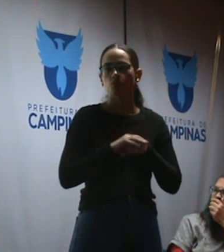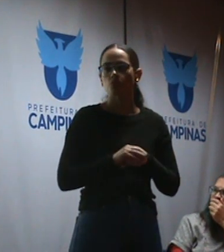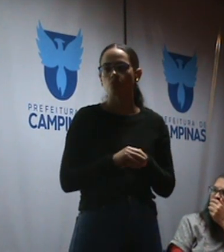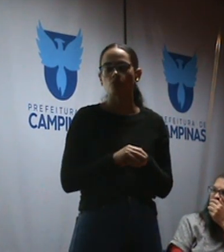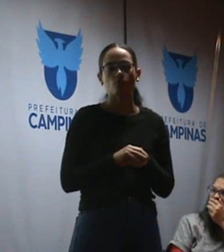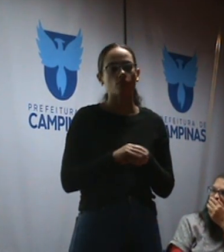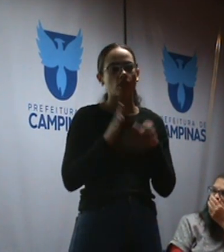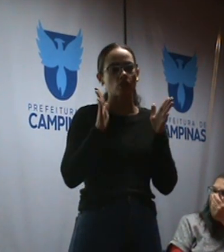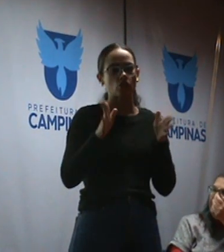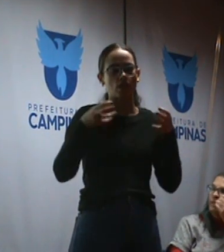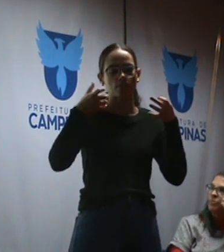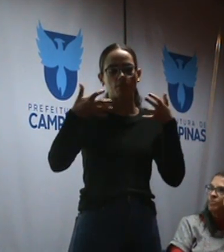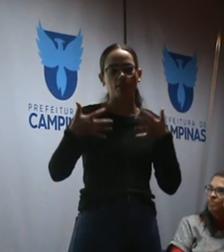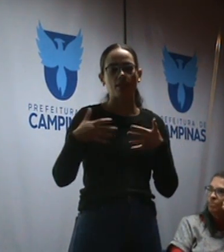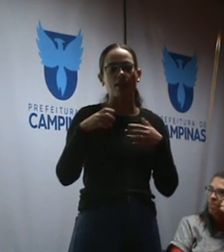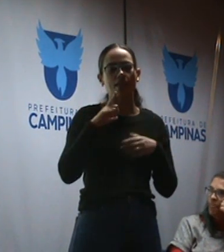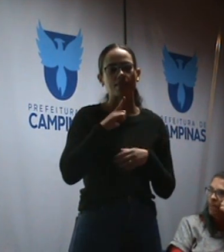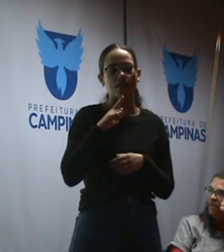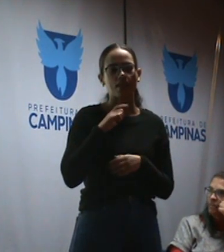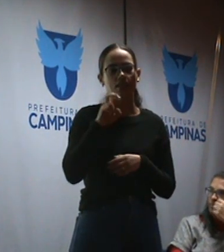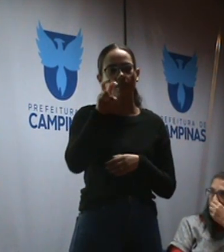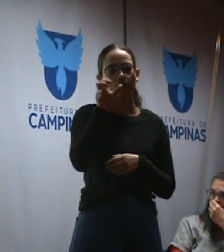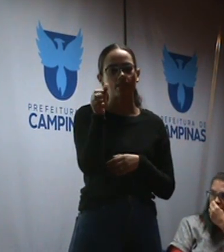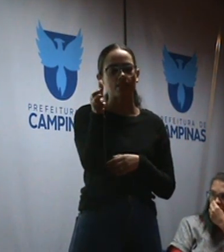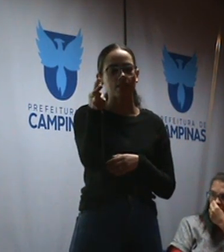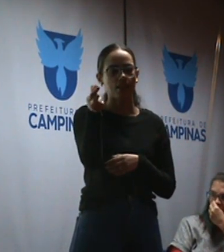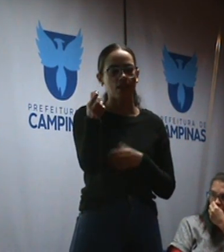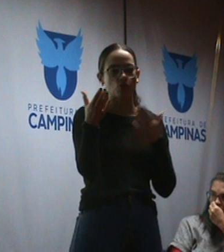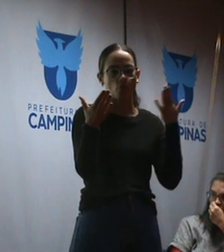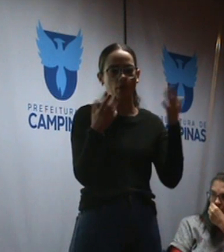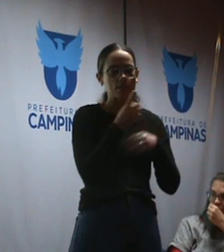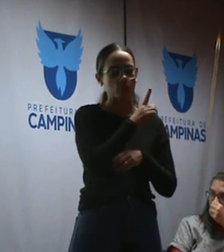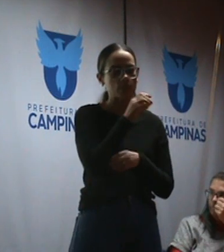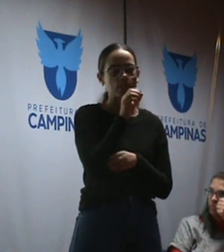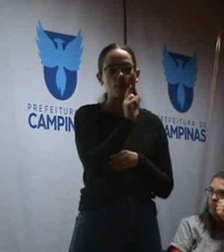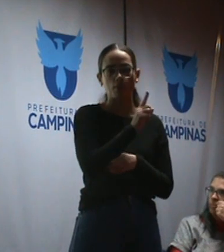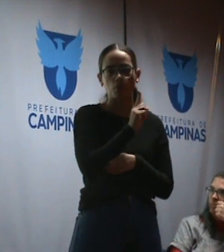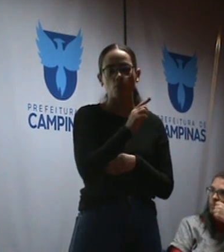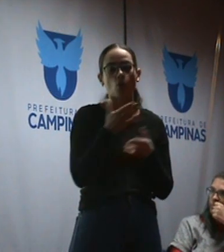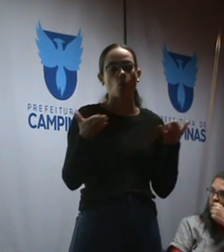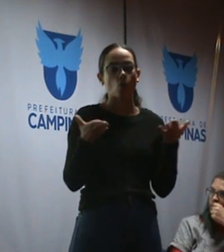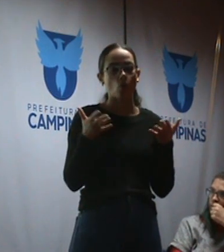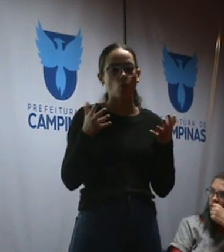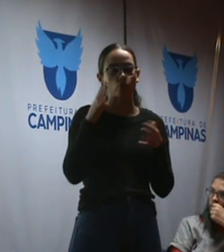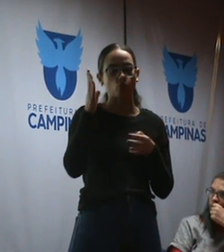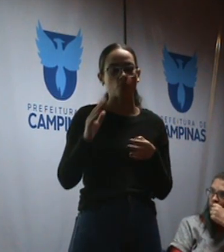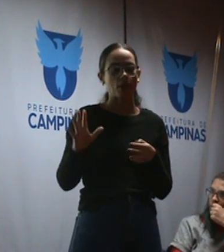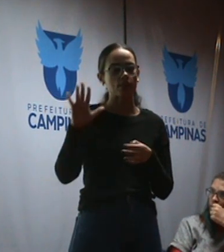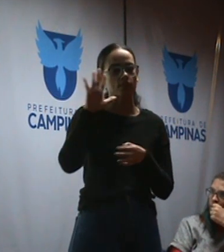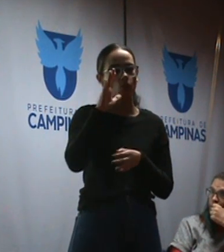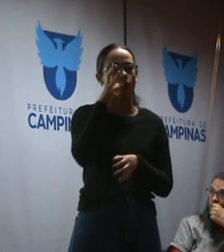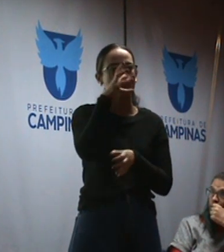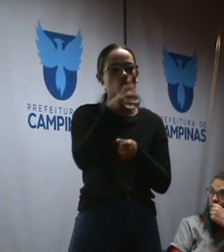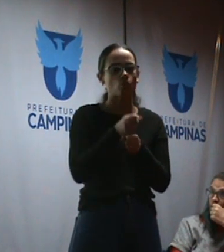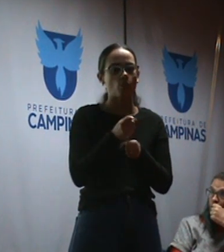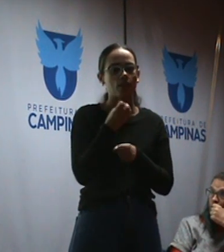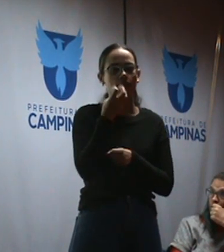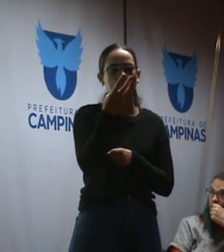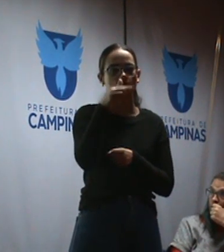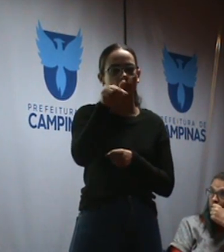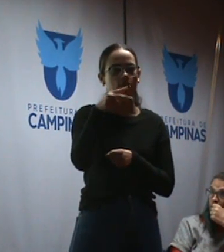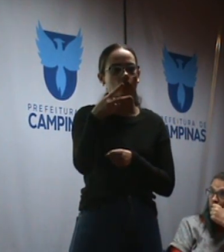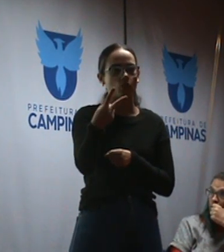Como eu já falei, a gente tem 560 casos para cada 100 mil habitantes. Temos hoje no Brasil em torno de 372 casos